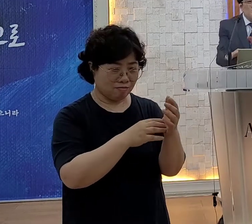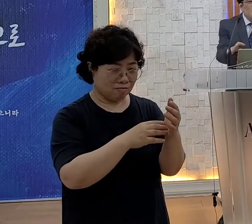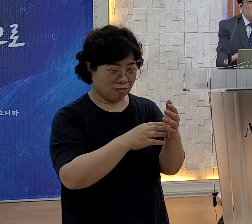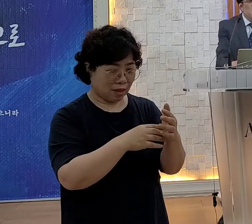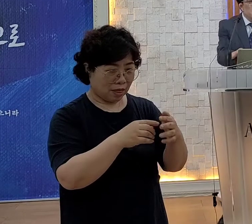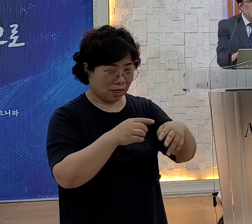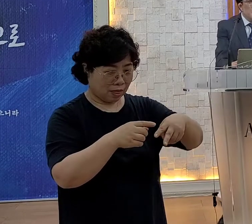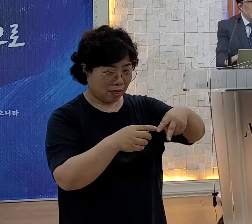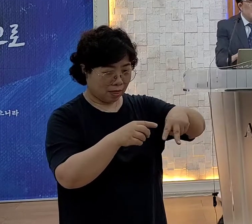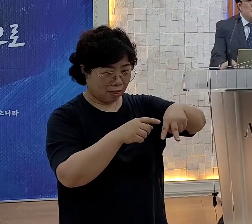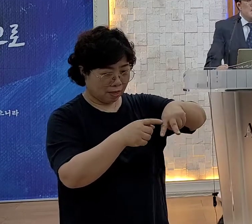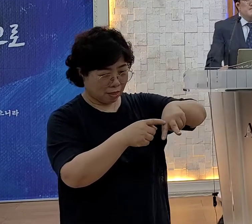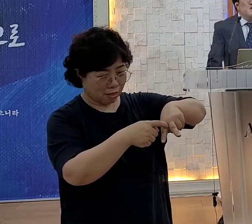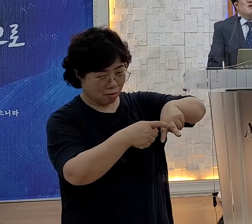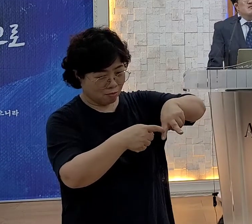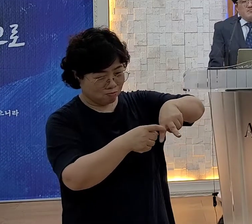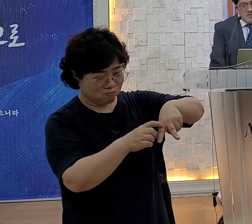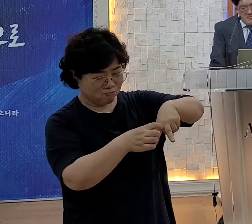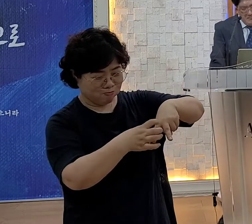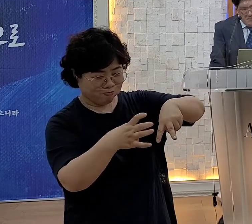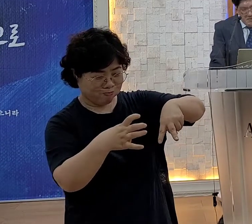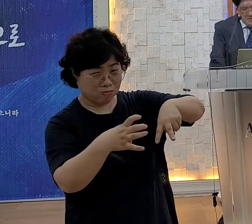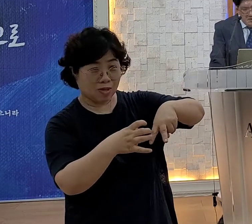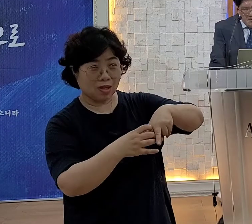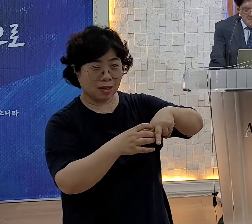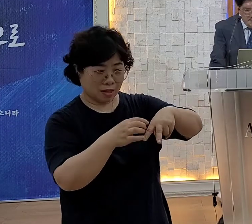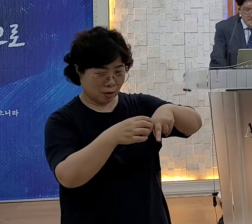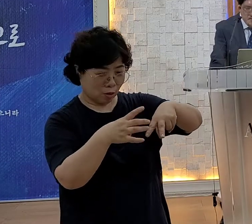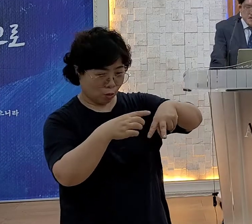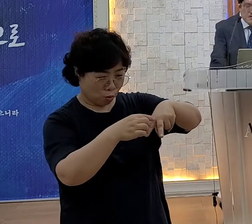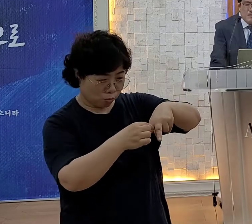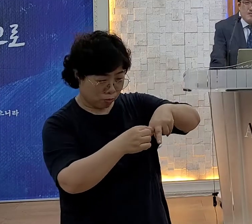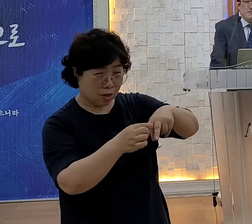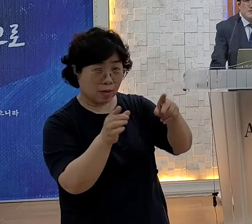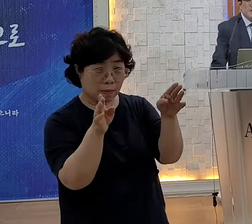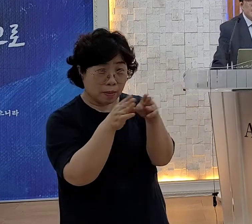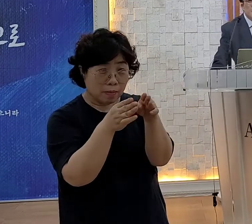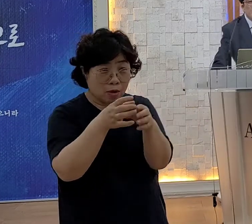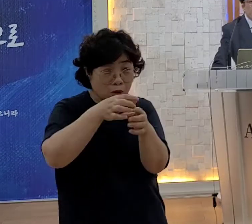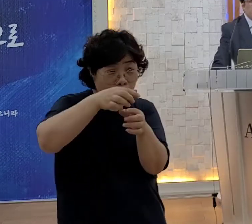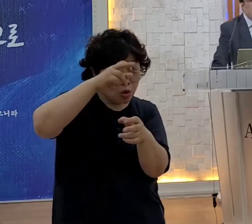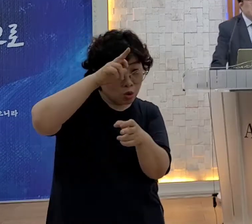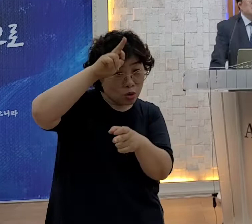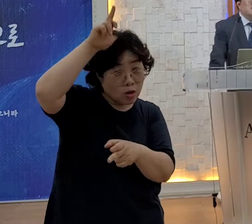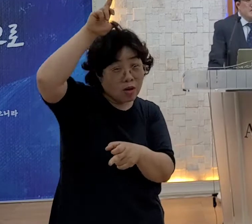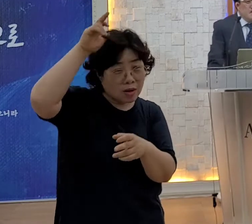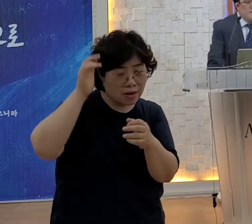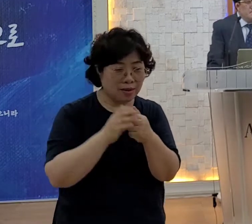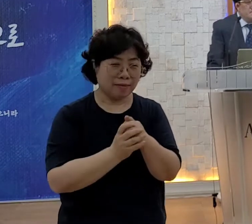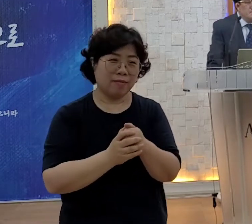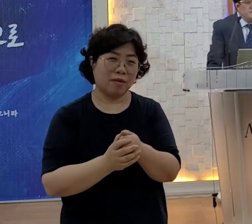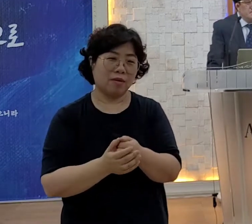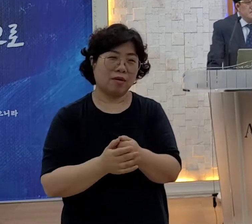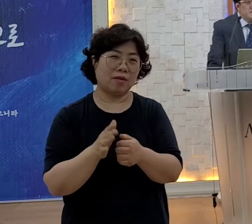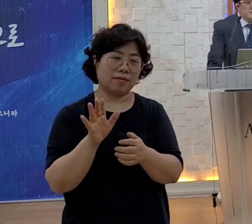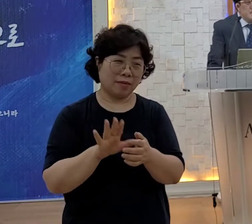막 뛰고 굴리는데 감당이 안 됩니다. 그런데 그 아이들이 어릴 때 한 몇 센치 뛸까요?